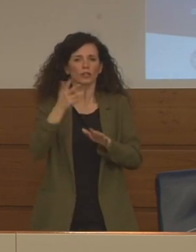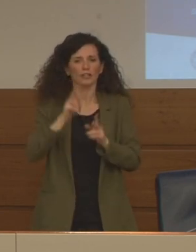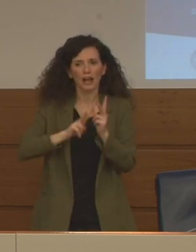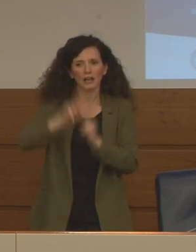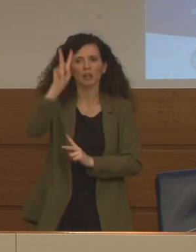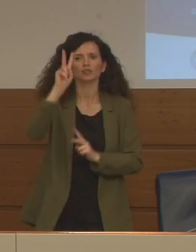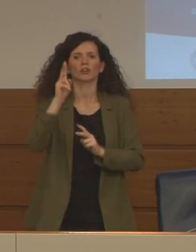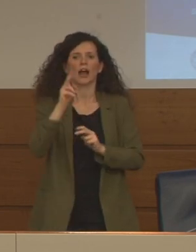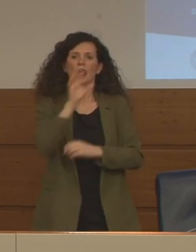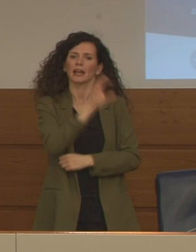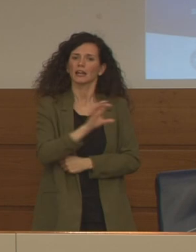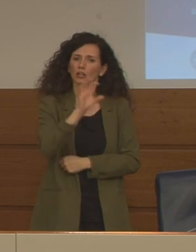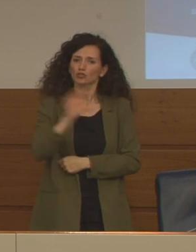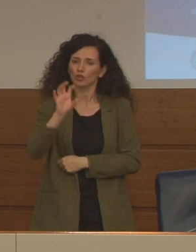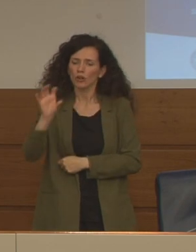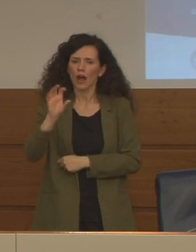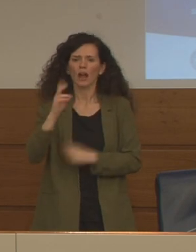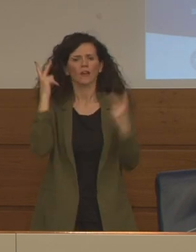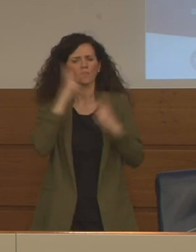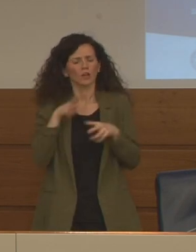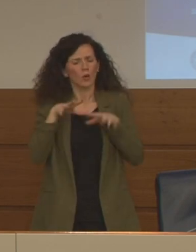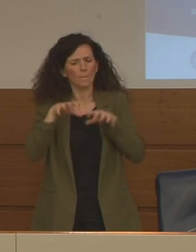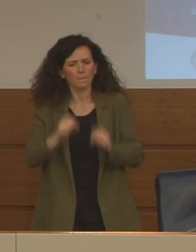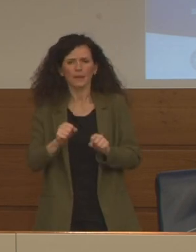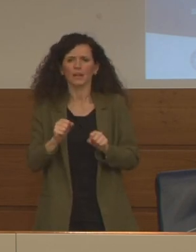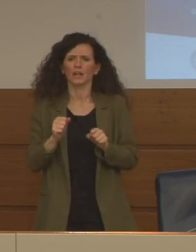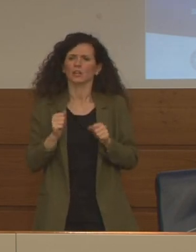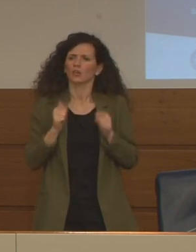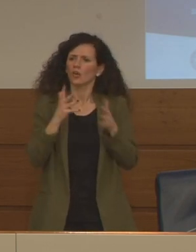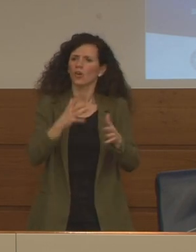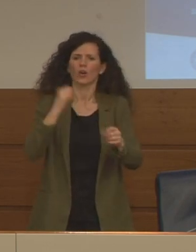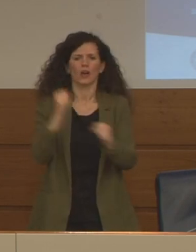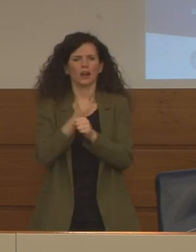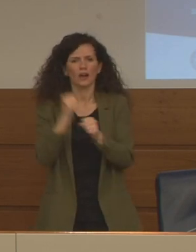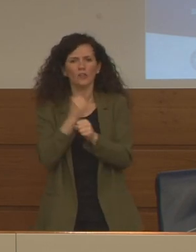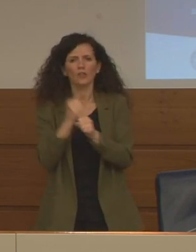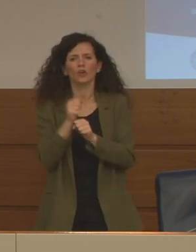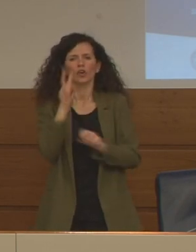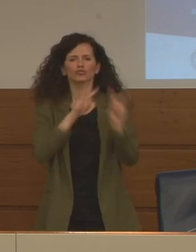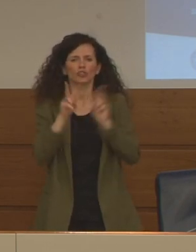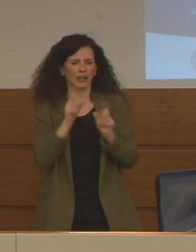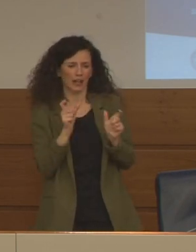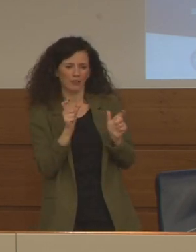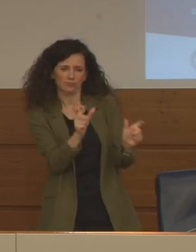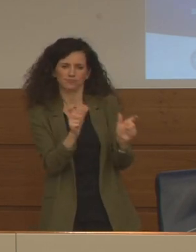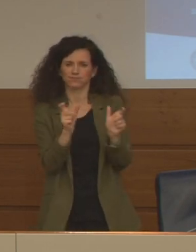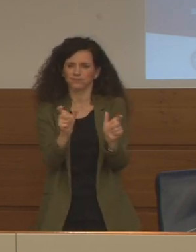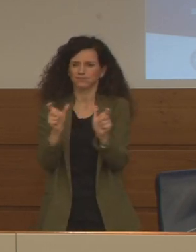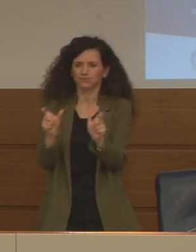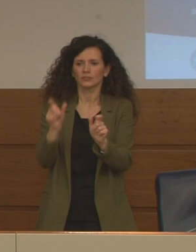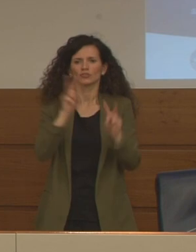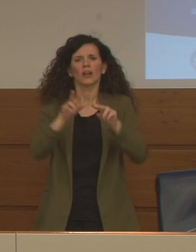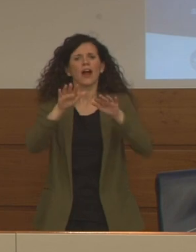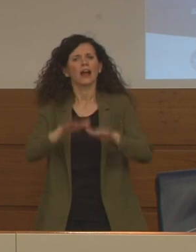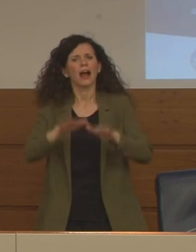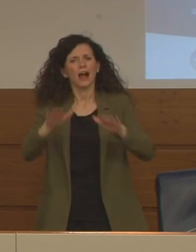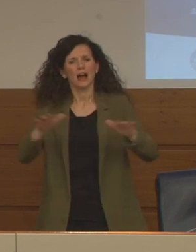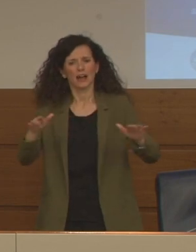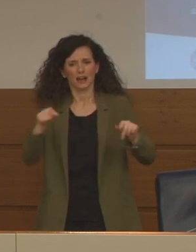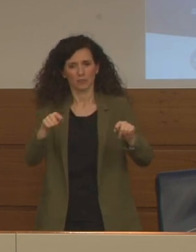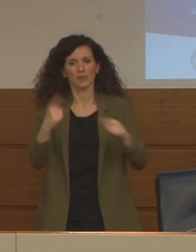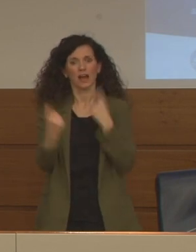che si stanno spendendo in tutti i modi per cercare di arginare e cercare di attenuare e